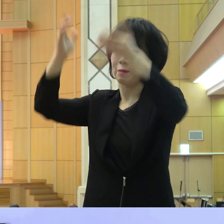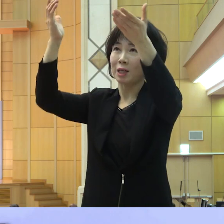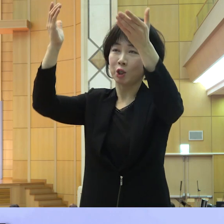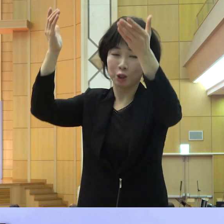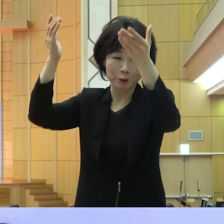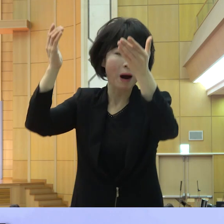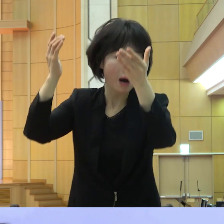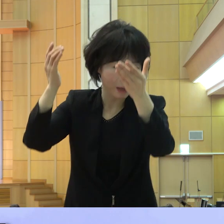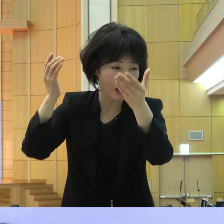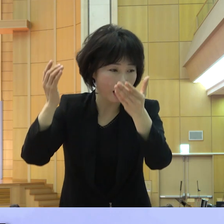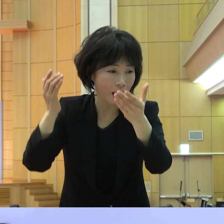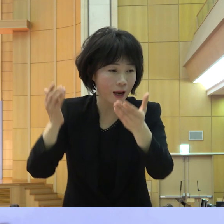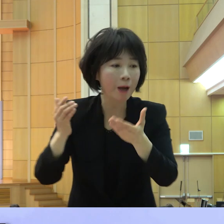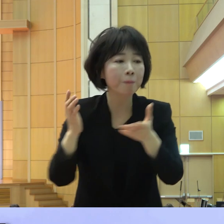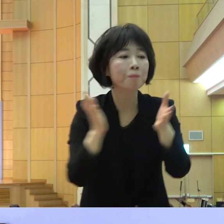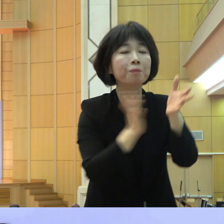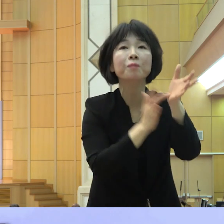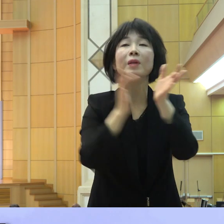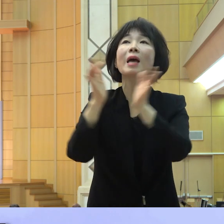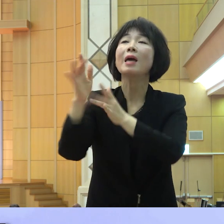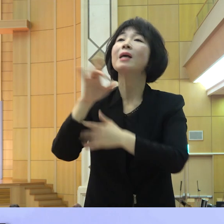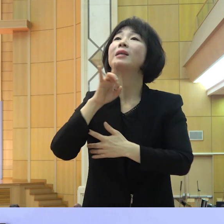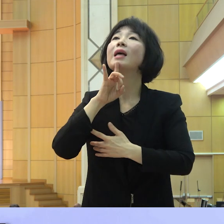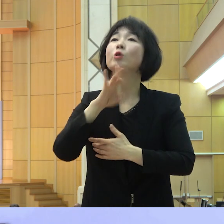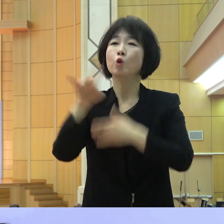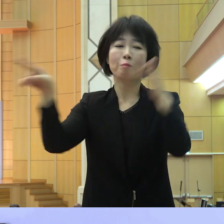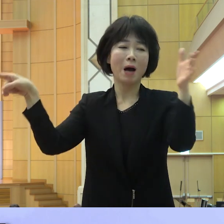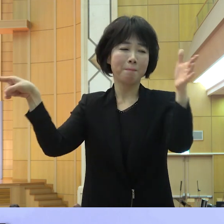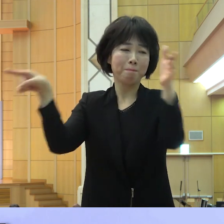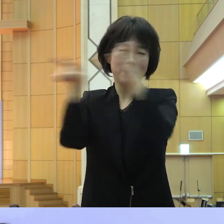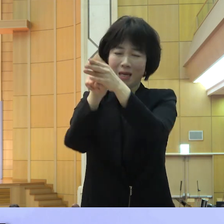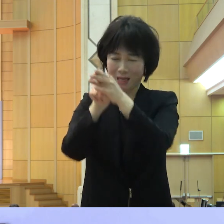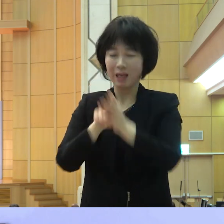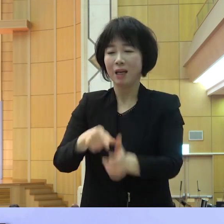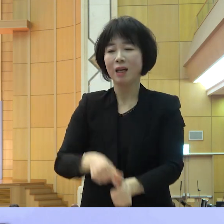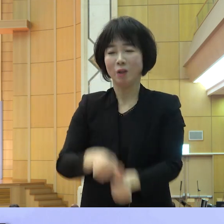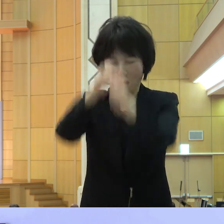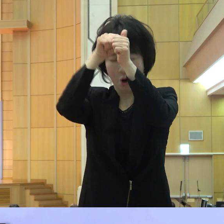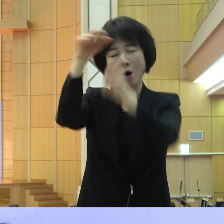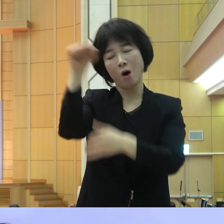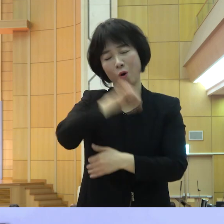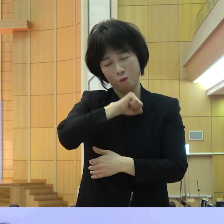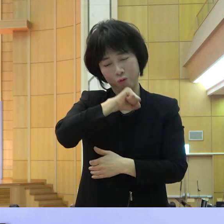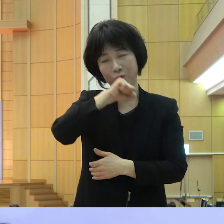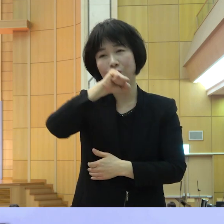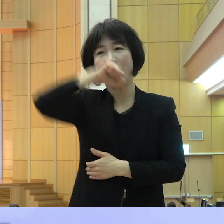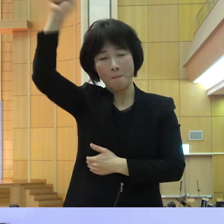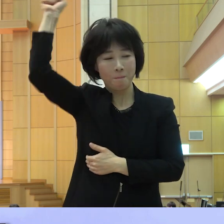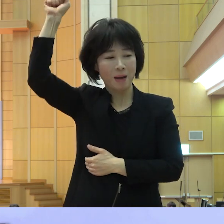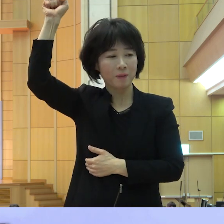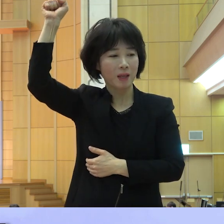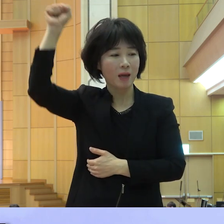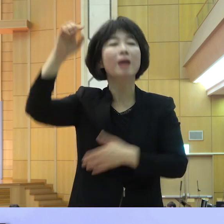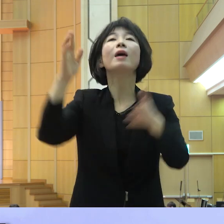하나님께서 말씀하네, 예수만 믿어